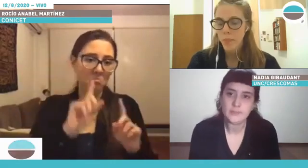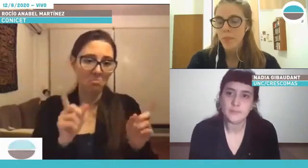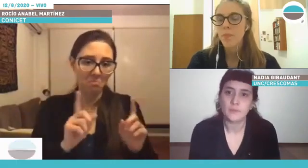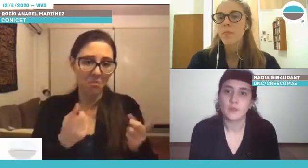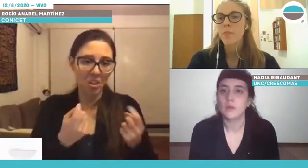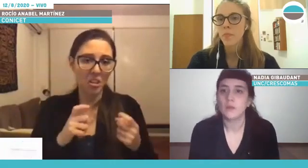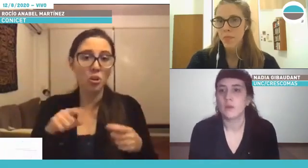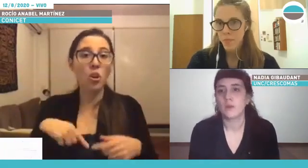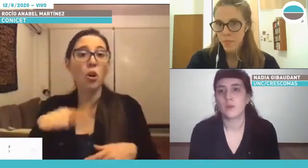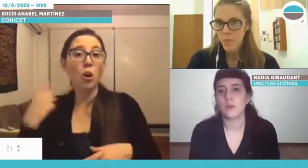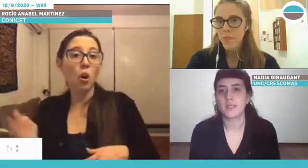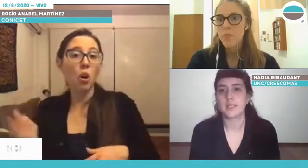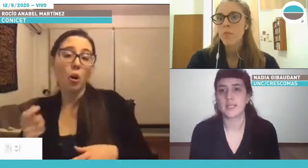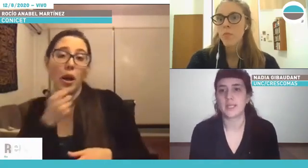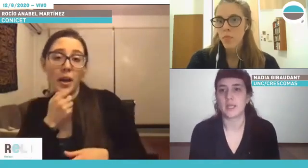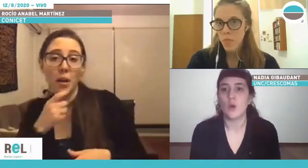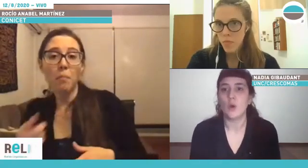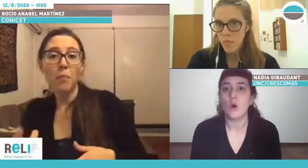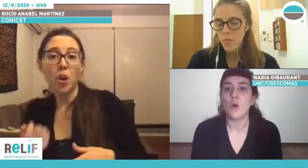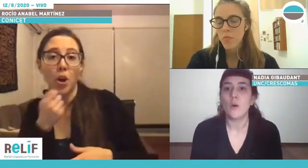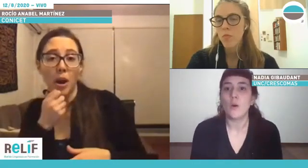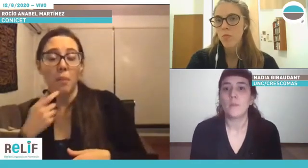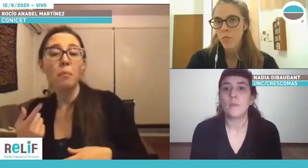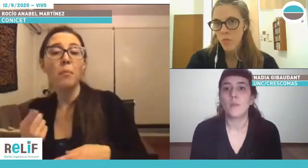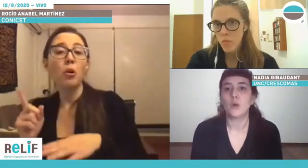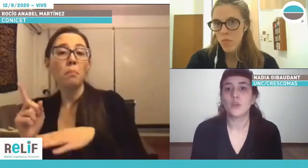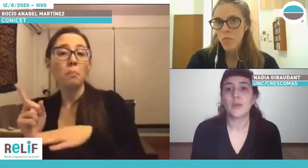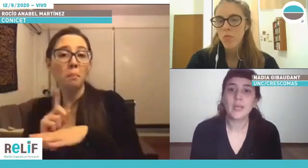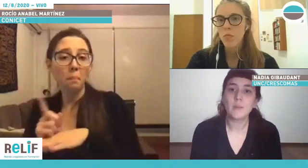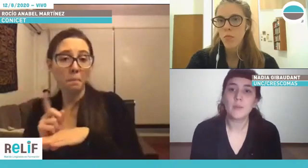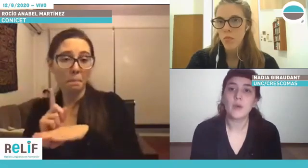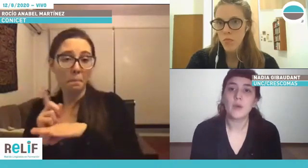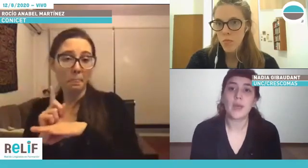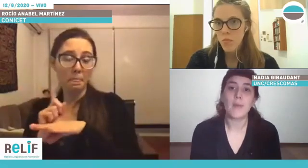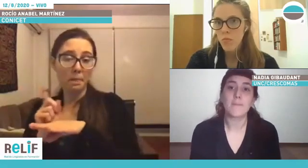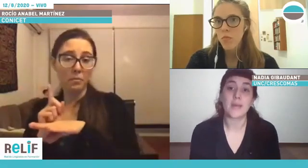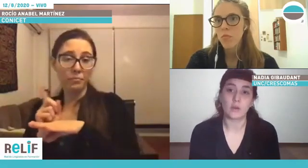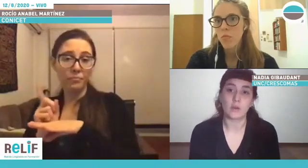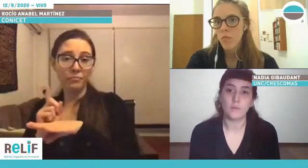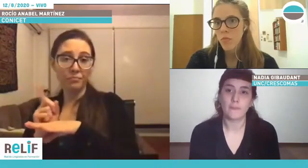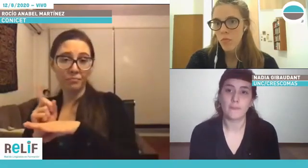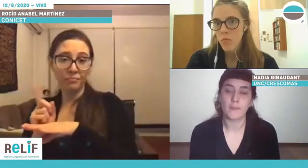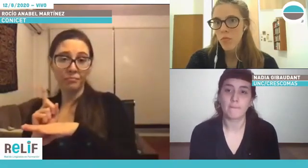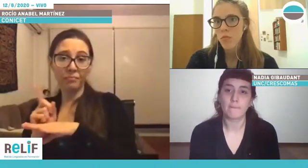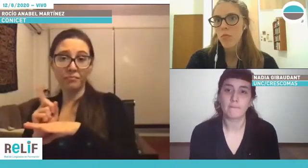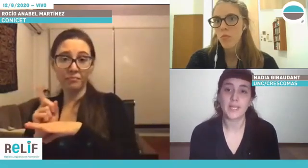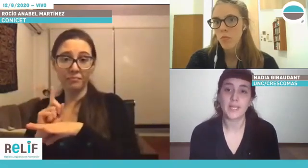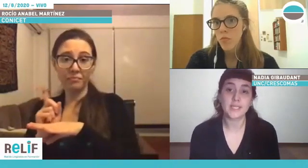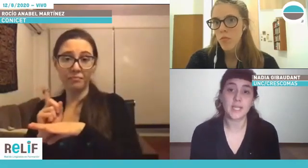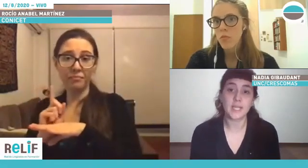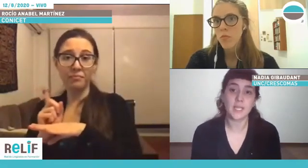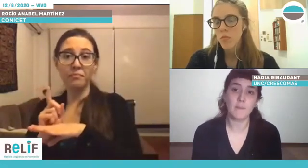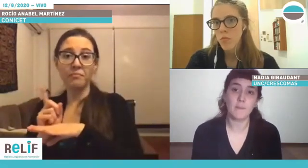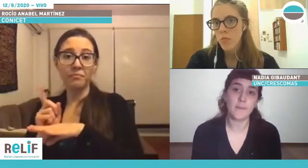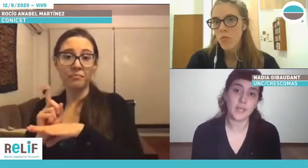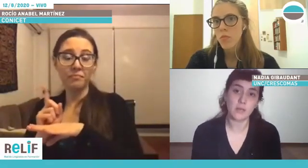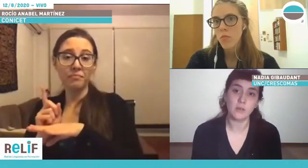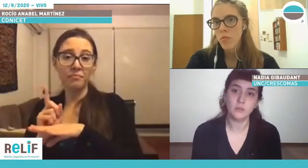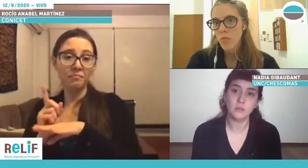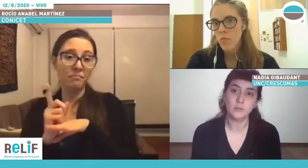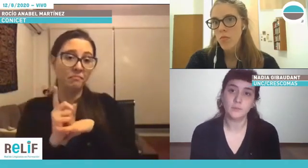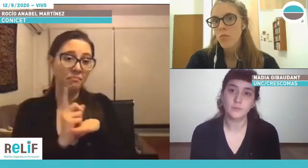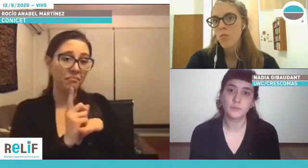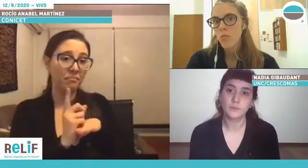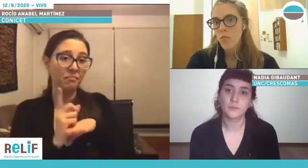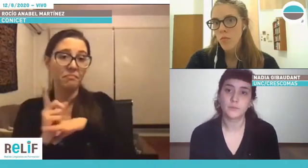Okay. No es necesario. Otro ejemplo es perro. Esta seña,